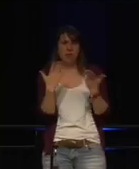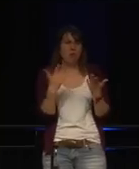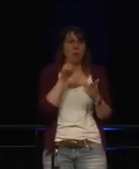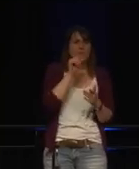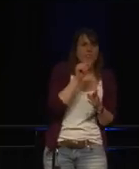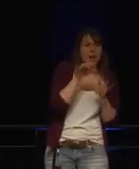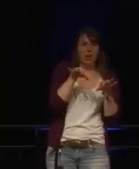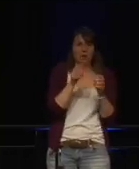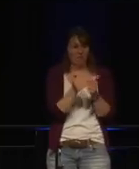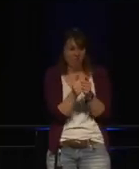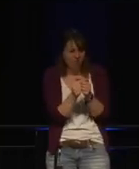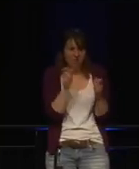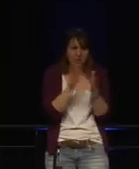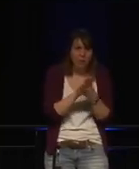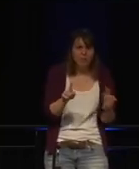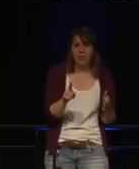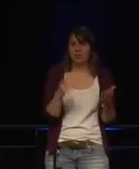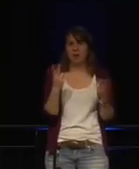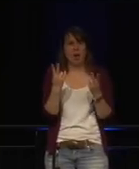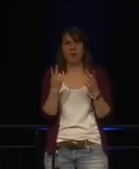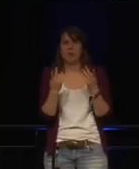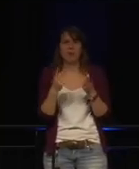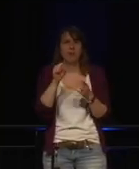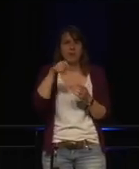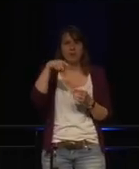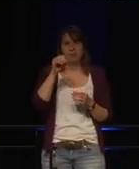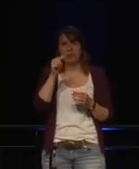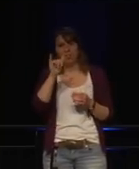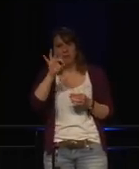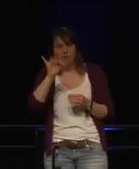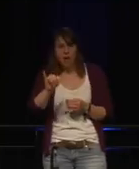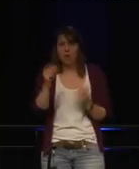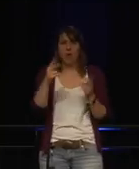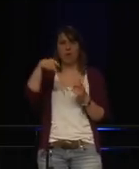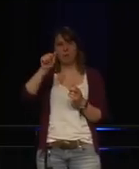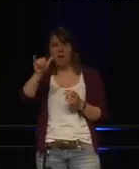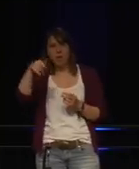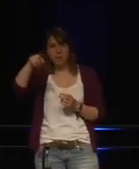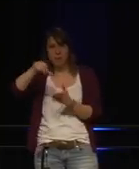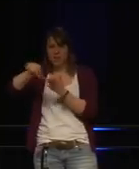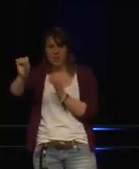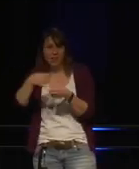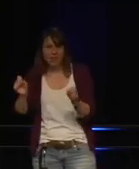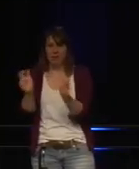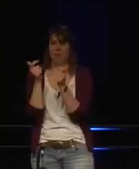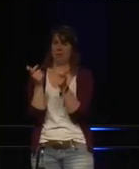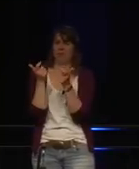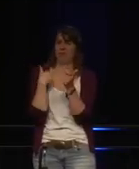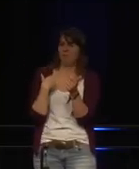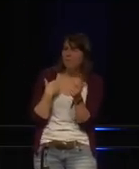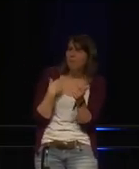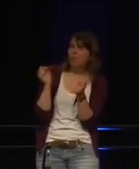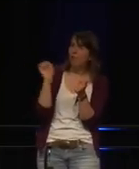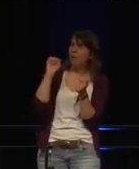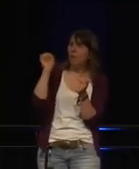Las cuentas de Twitter no funcionaban, no podían usar Reddit o Spotify o no podían pagar con PayPal de